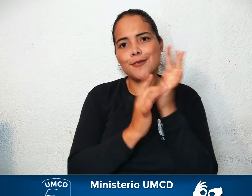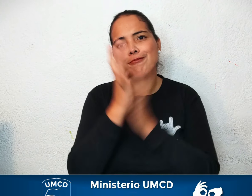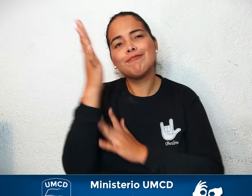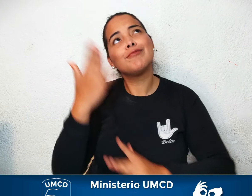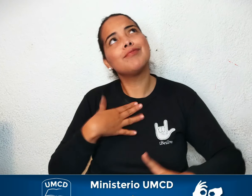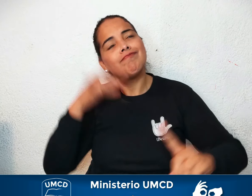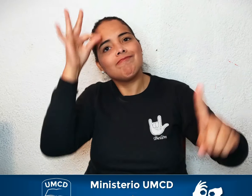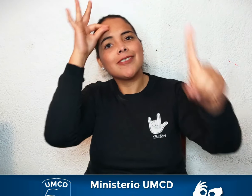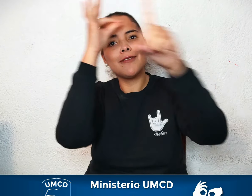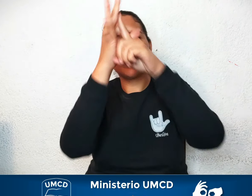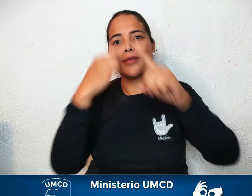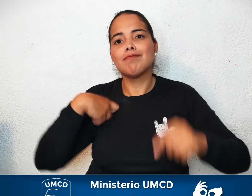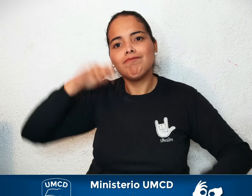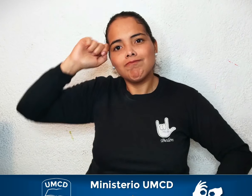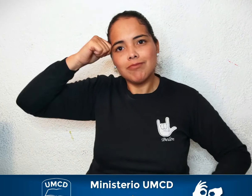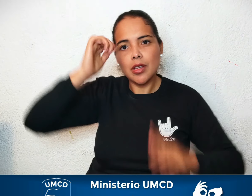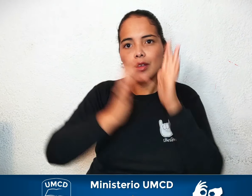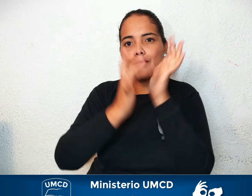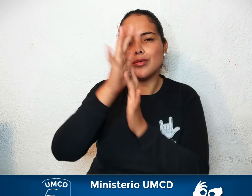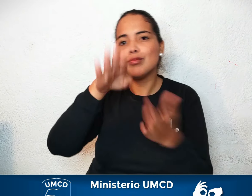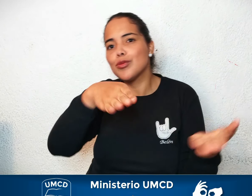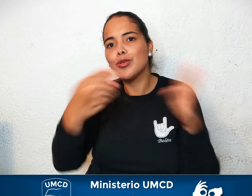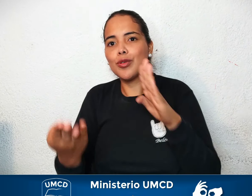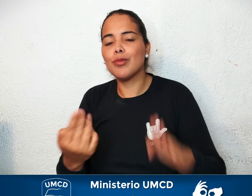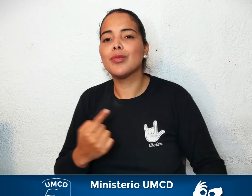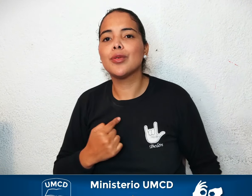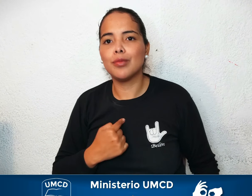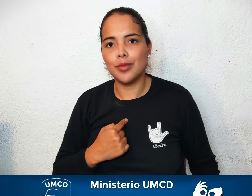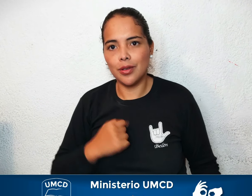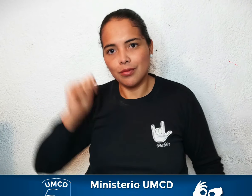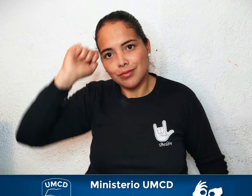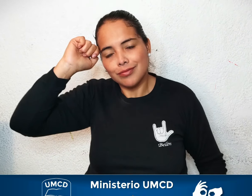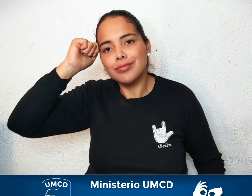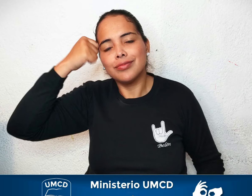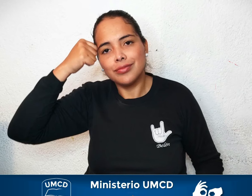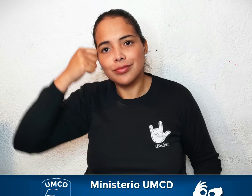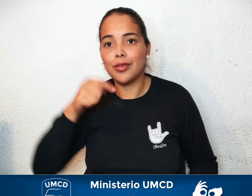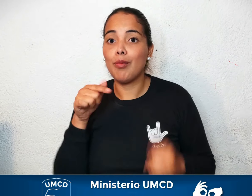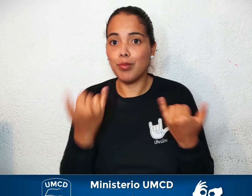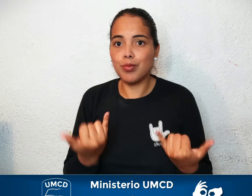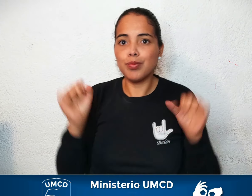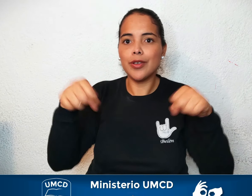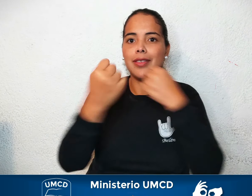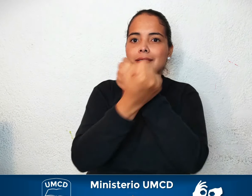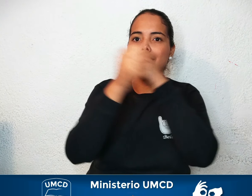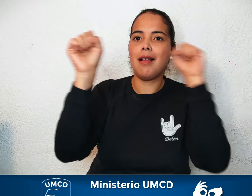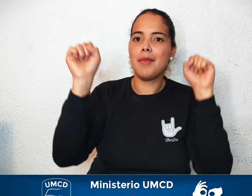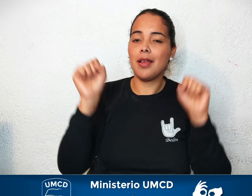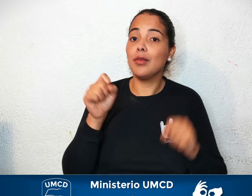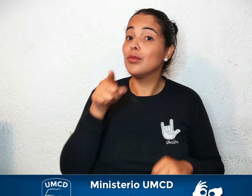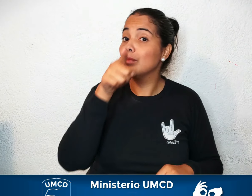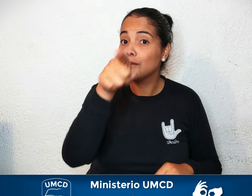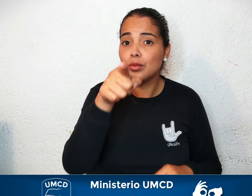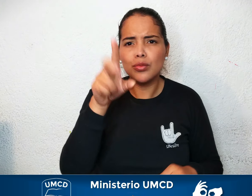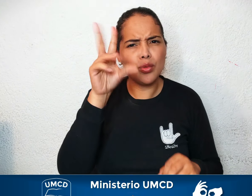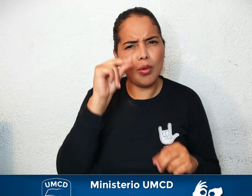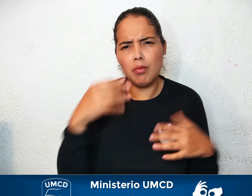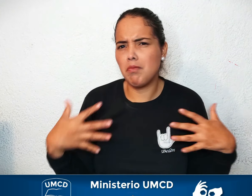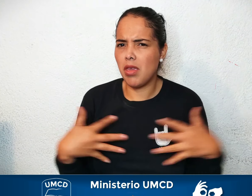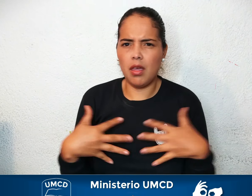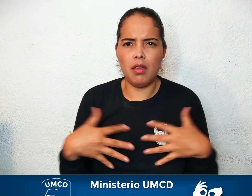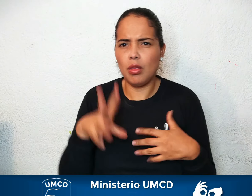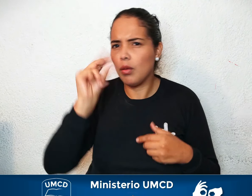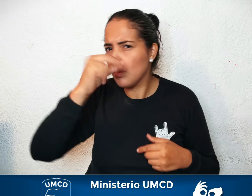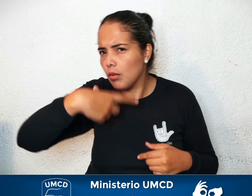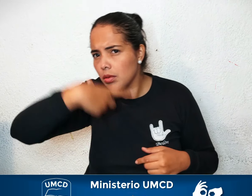que murió en la cruz, pero que resucitó para salvarme y que puede salvarte a ti. Usted no tenga